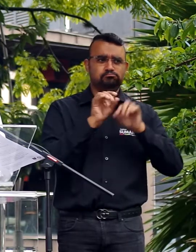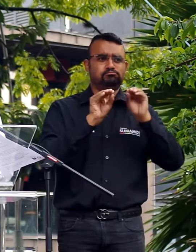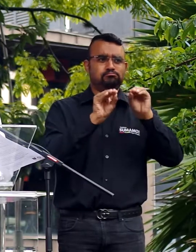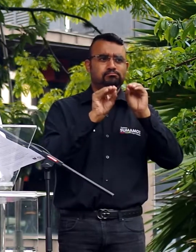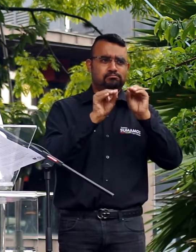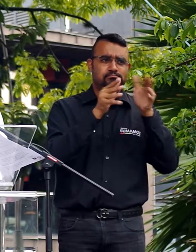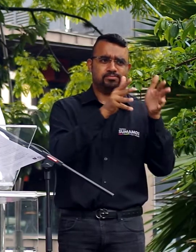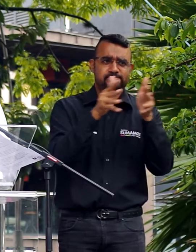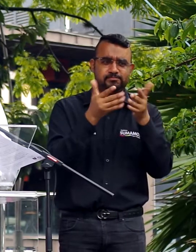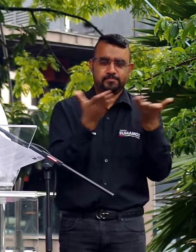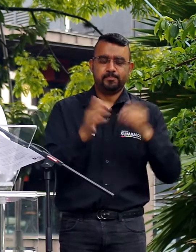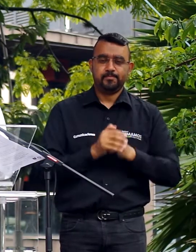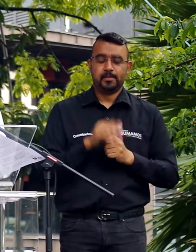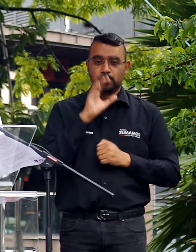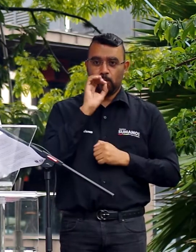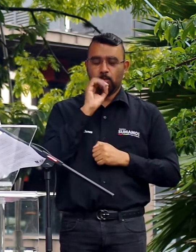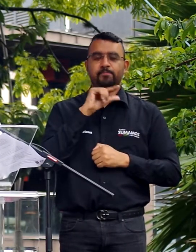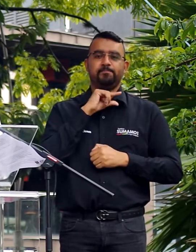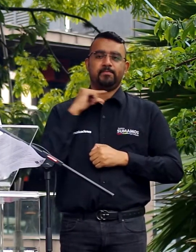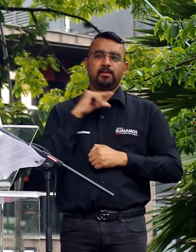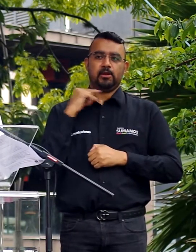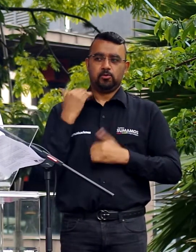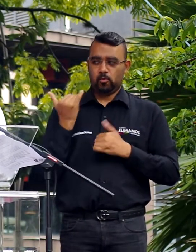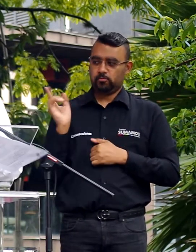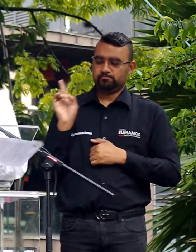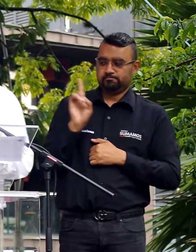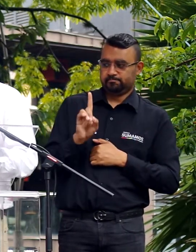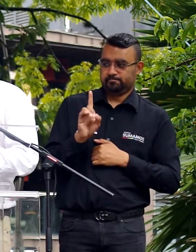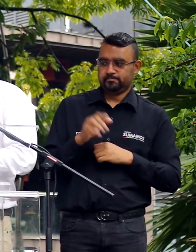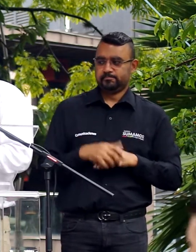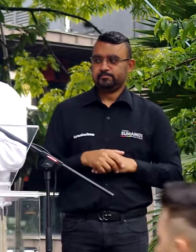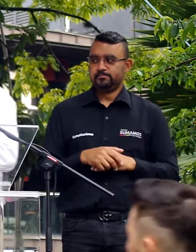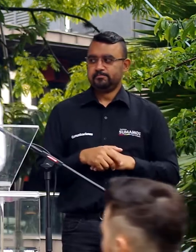al presbítero Gerardo Díaz Molina, quien nos compartirá un mensaje.